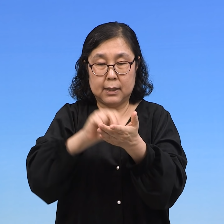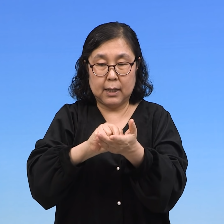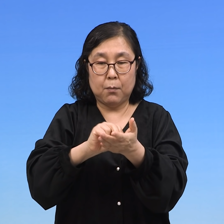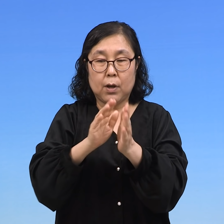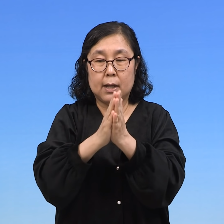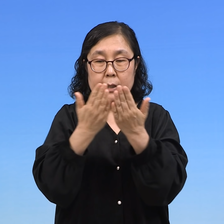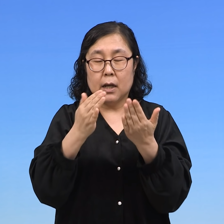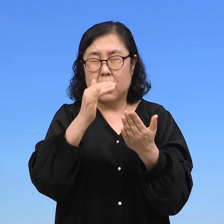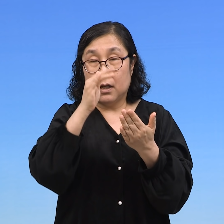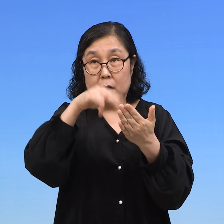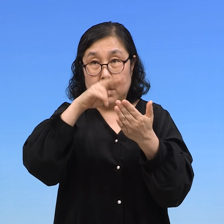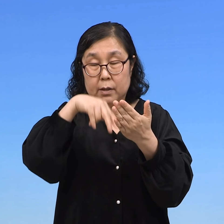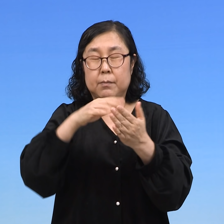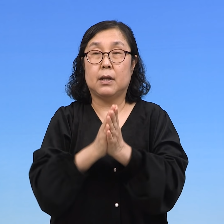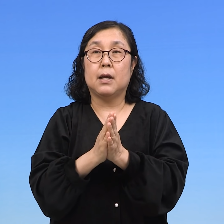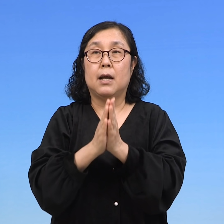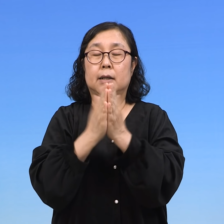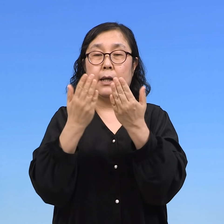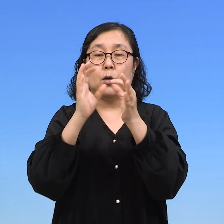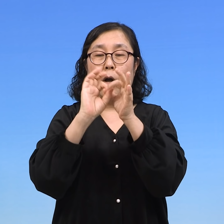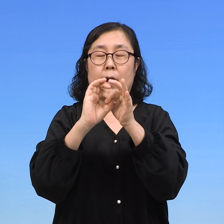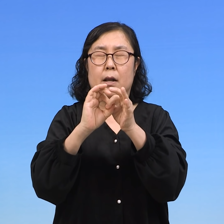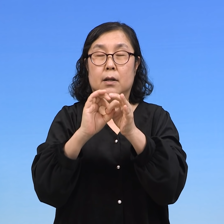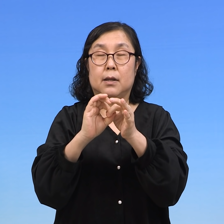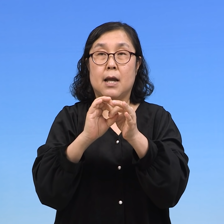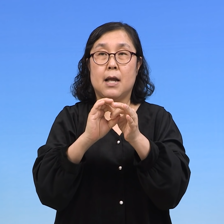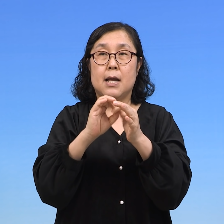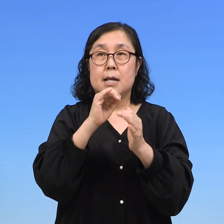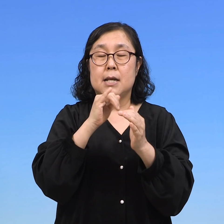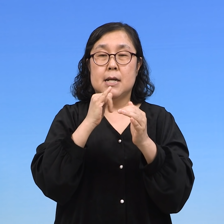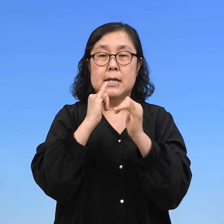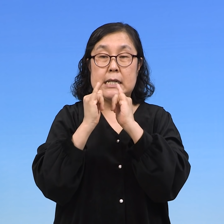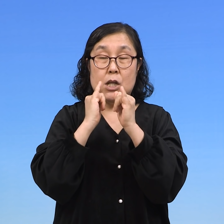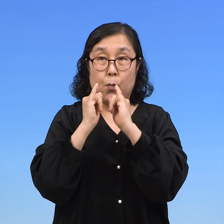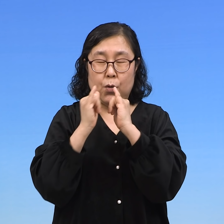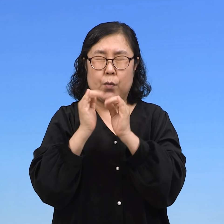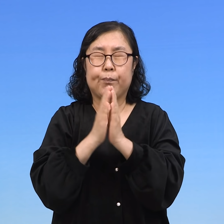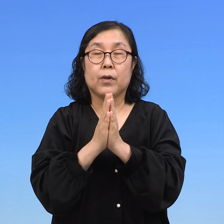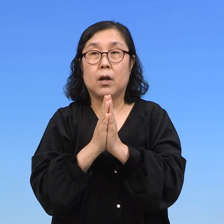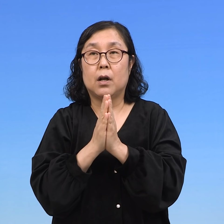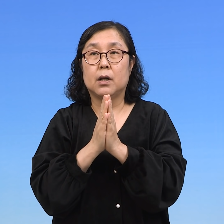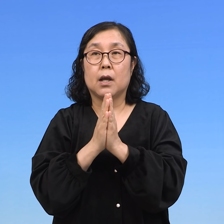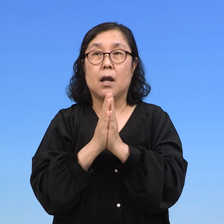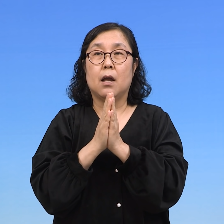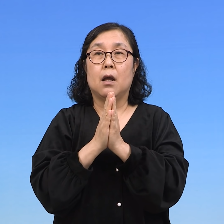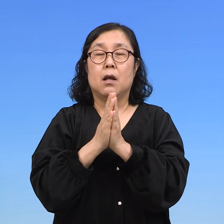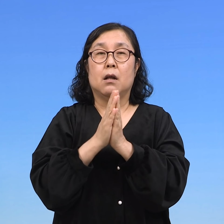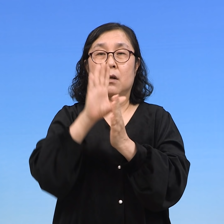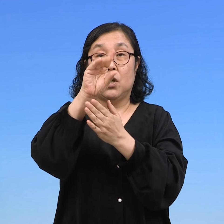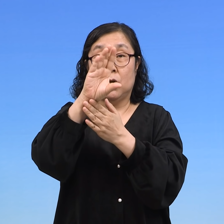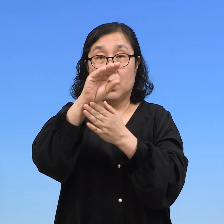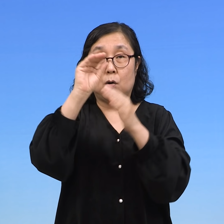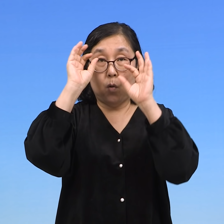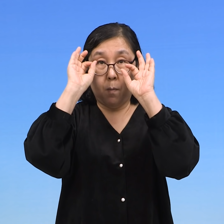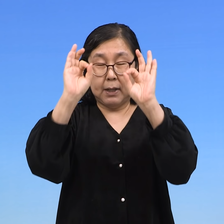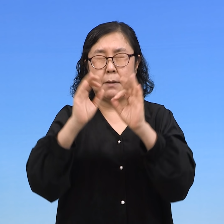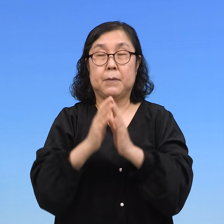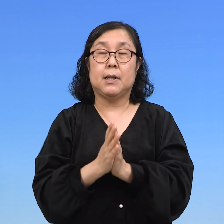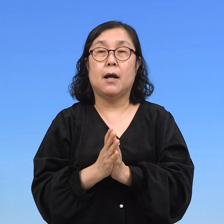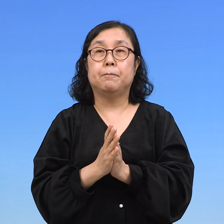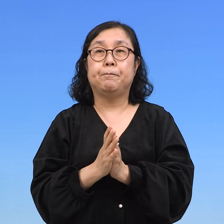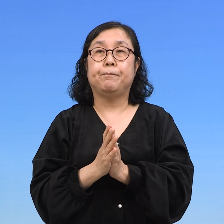이분이 책과 관련한 인터뷰하는 걸 제가 영상으로 봤는데요 하나 한 대목이 너무 와닿았습니다